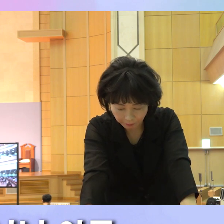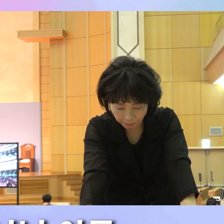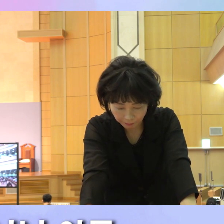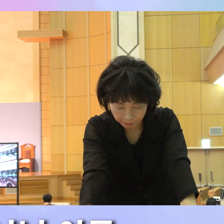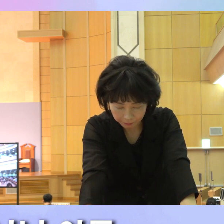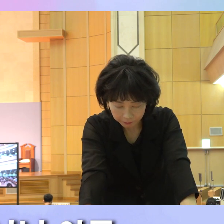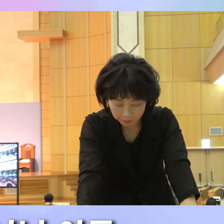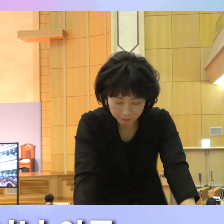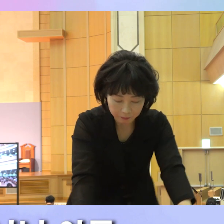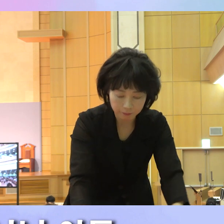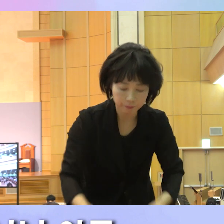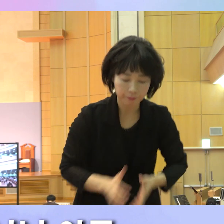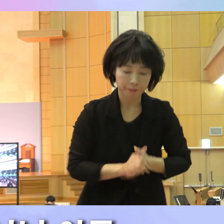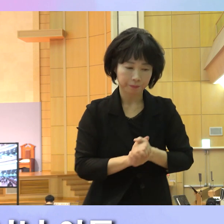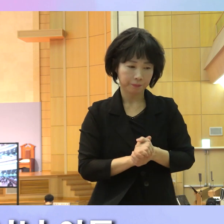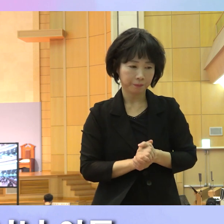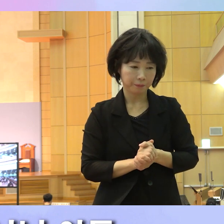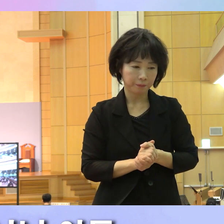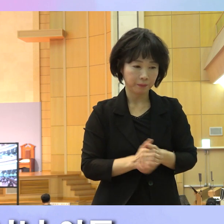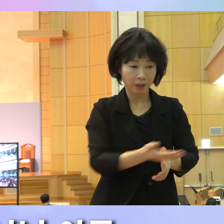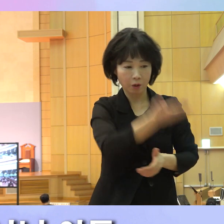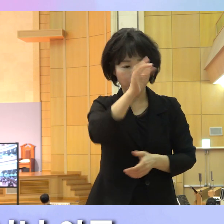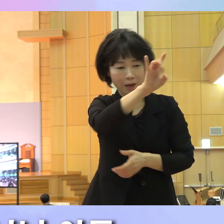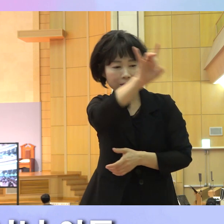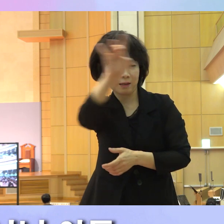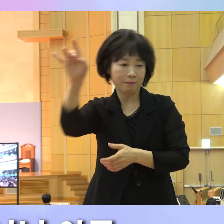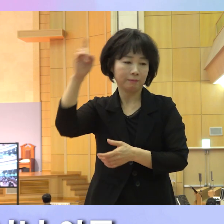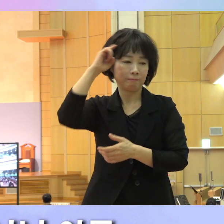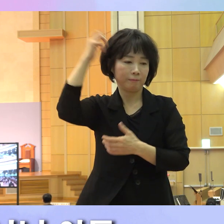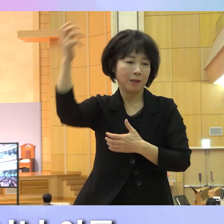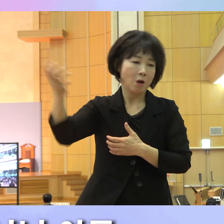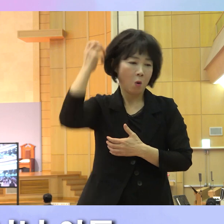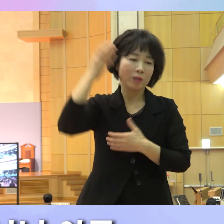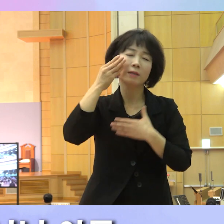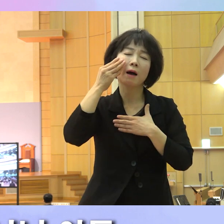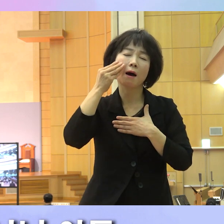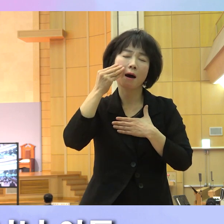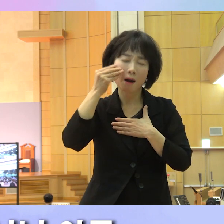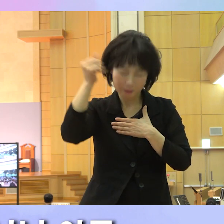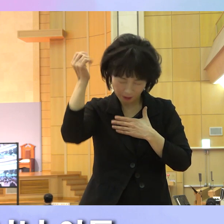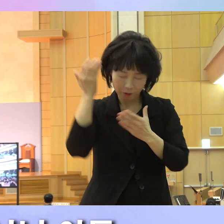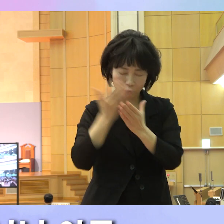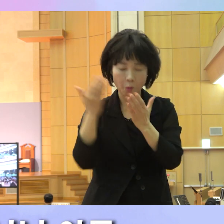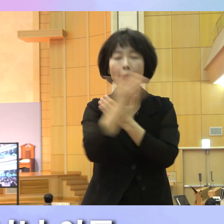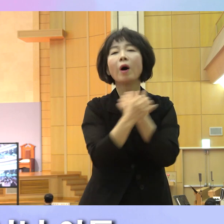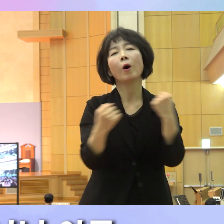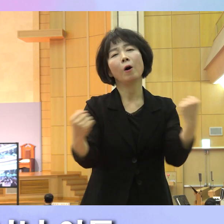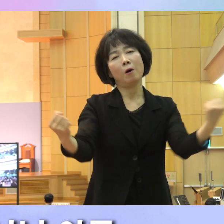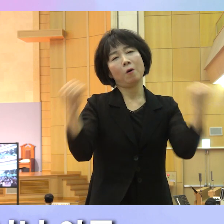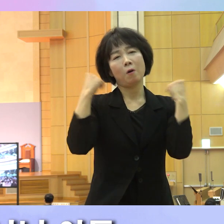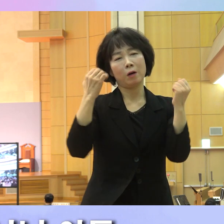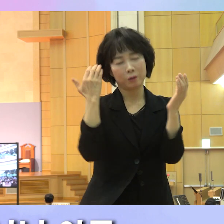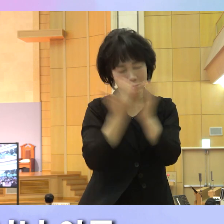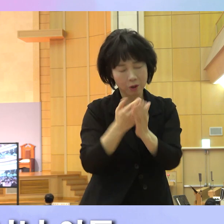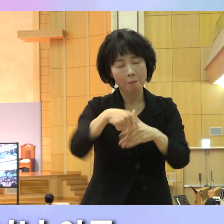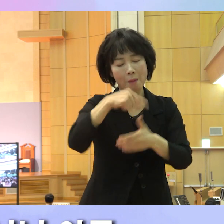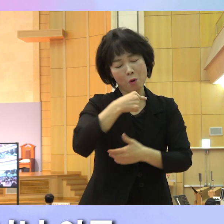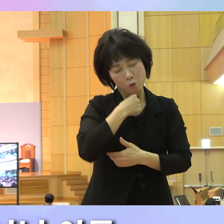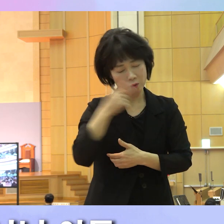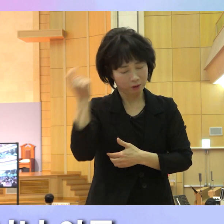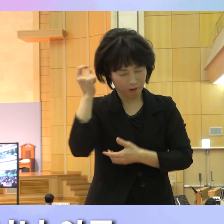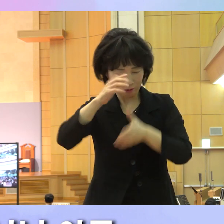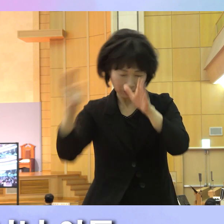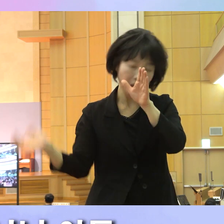오늘 자리에 나오신 모든 분들이 영혼이 잘되고 하시고 병든 자가 고쳐지고 건강하게 하시고 범사가 잘되고